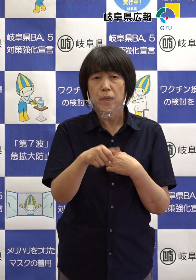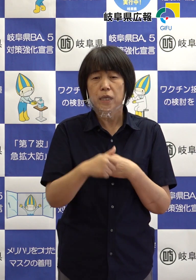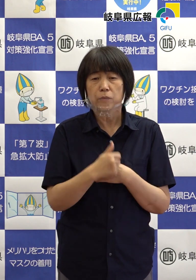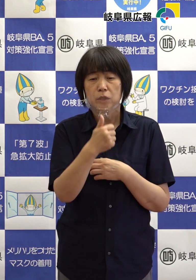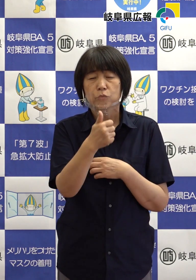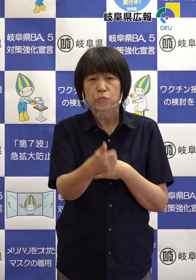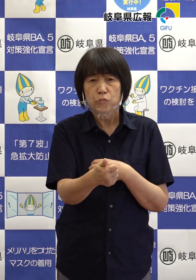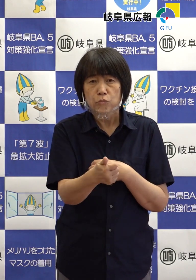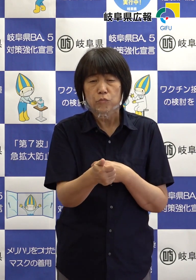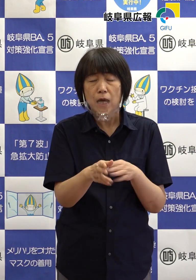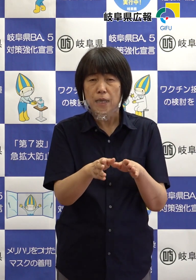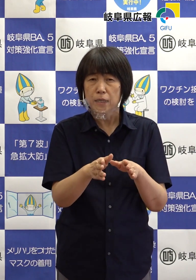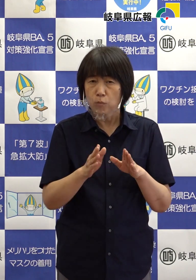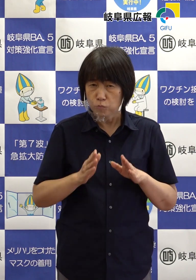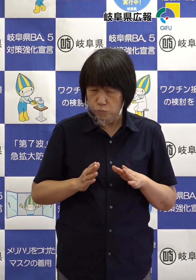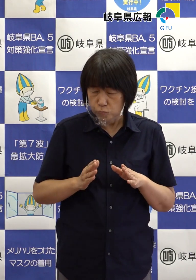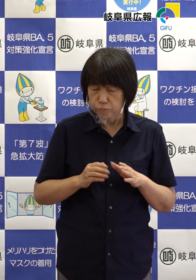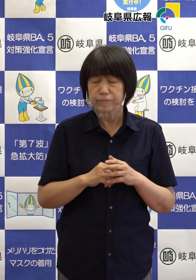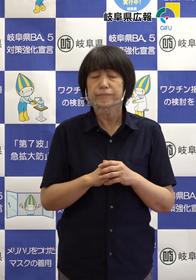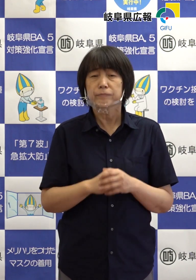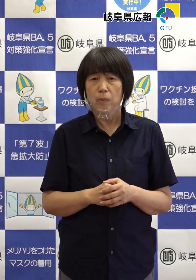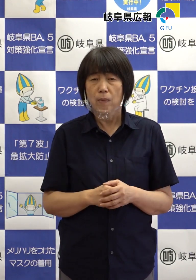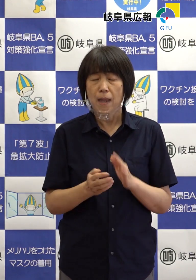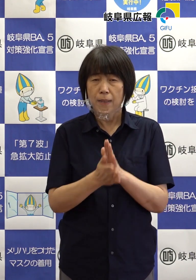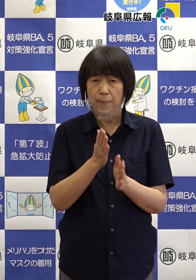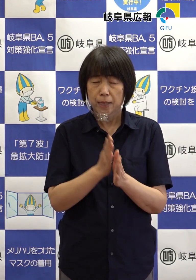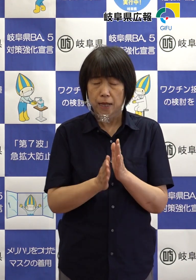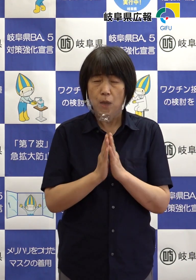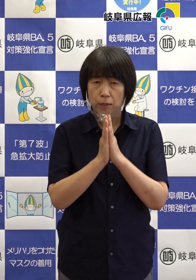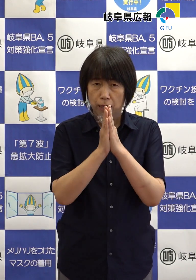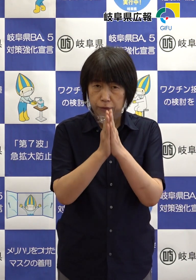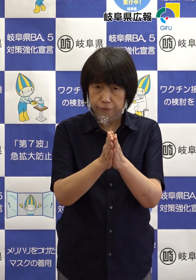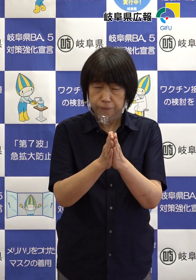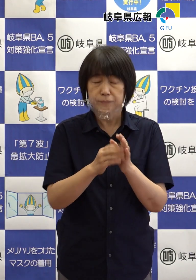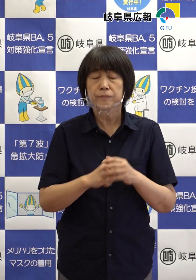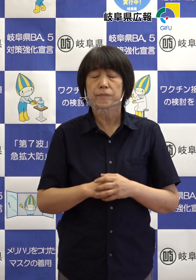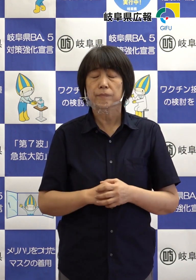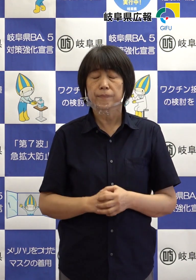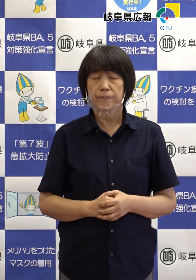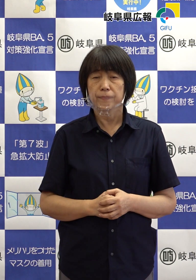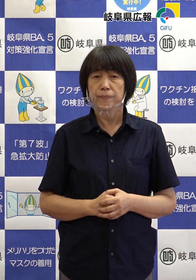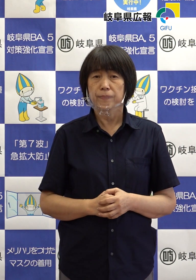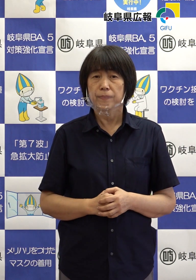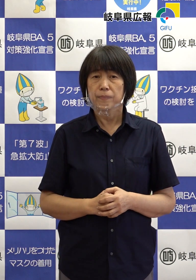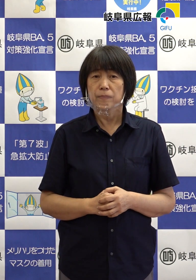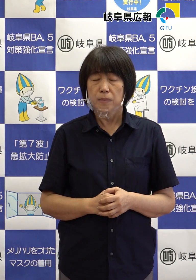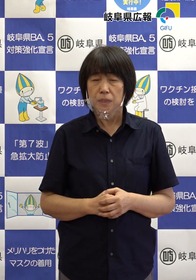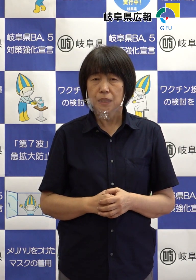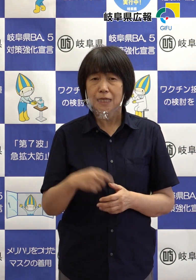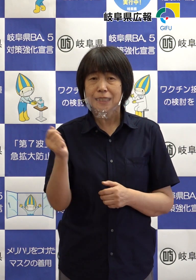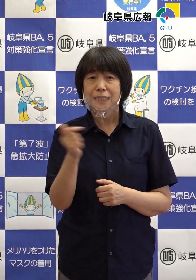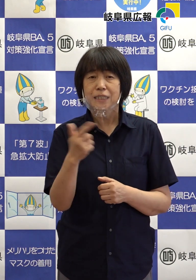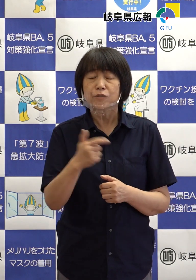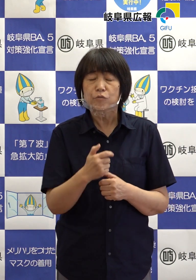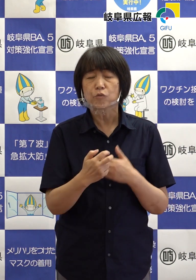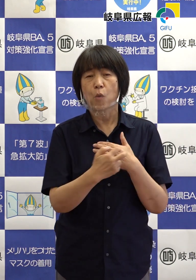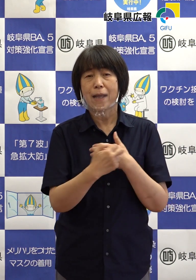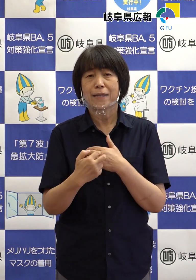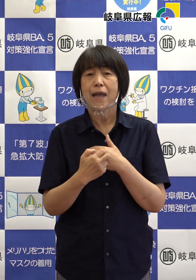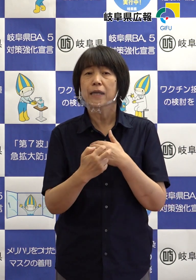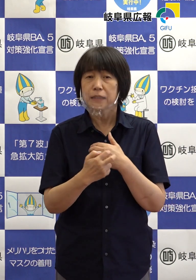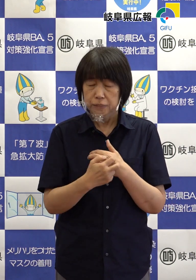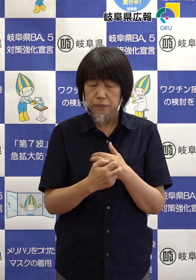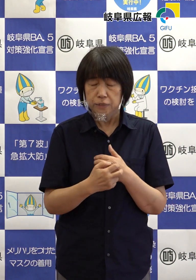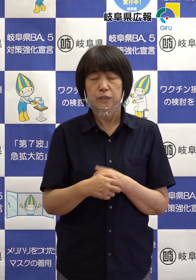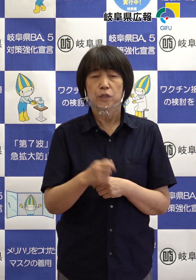強調させていただくということそれからまあこれちょっと微妙な点なんですけども緊急外来とか救急につい